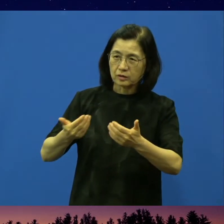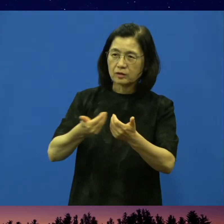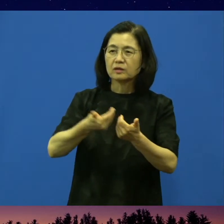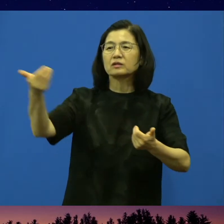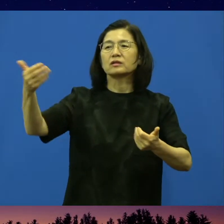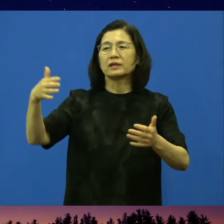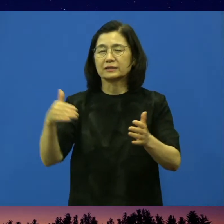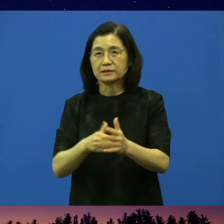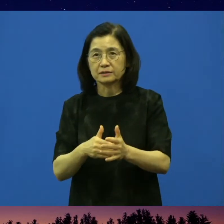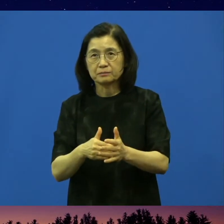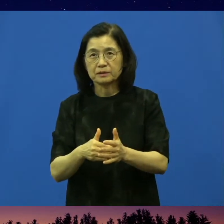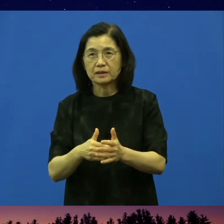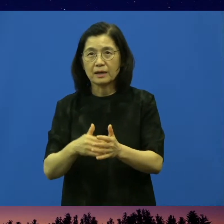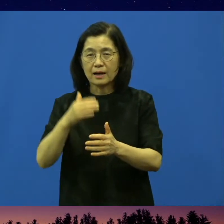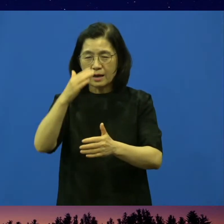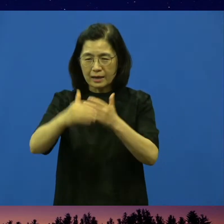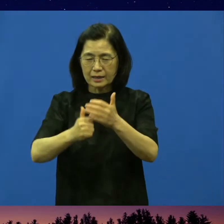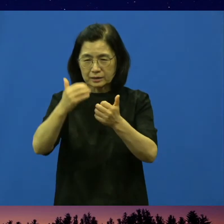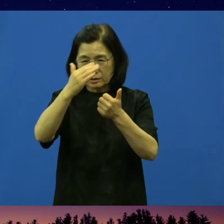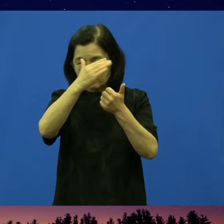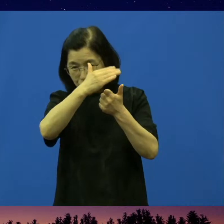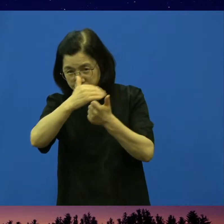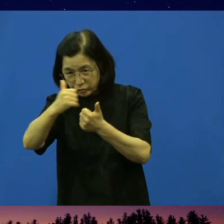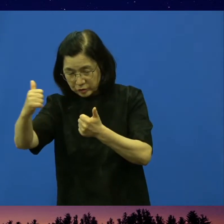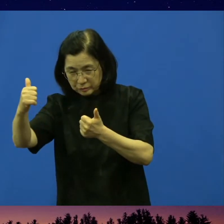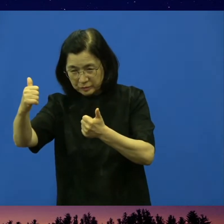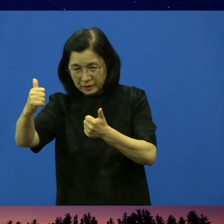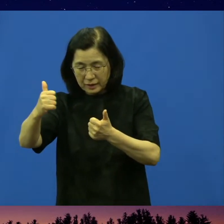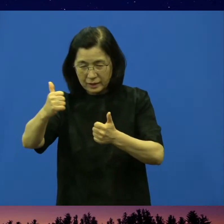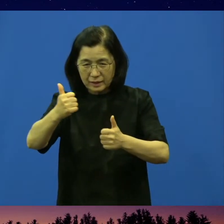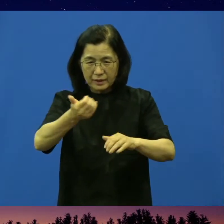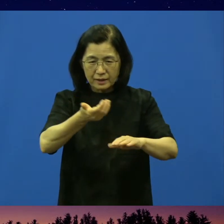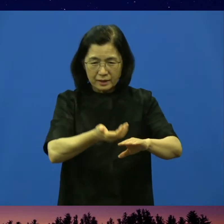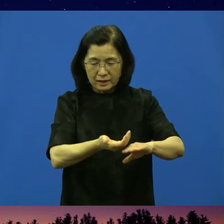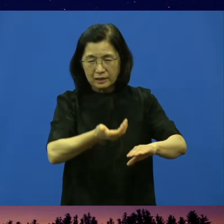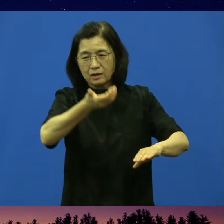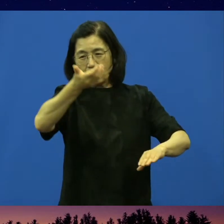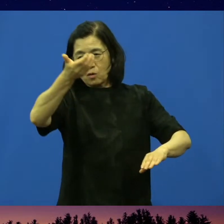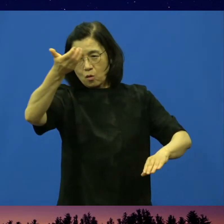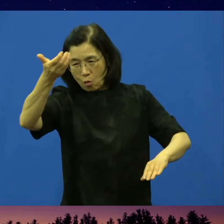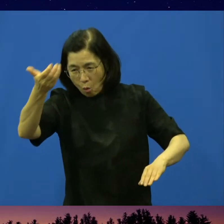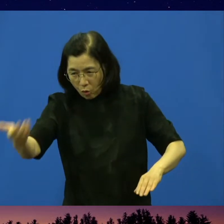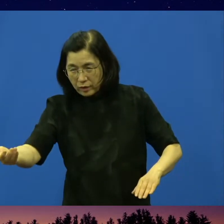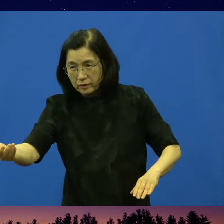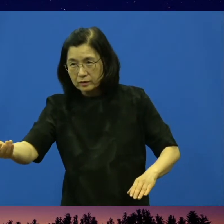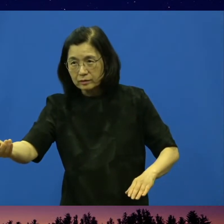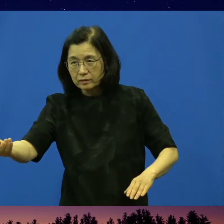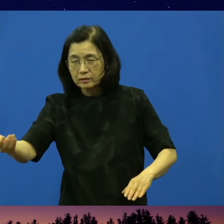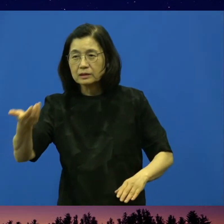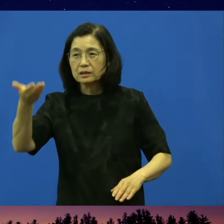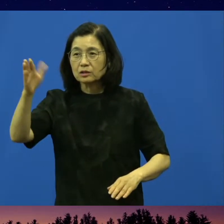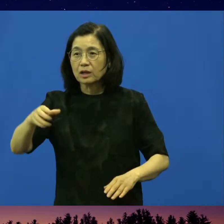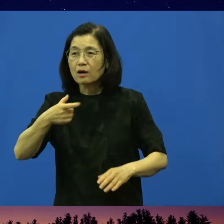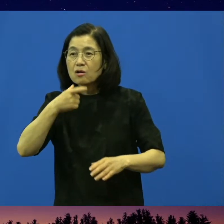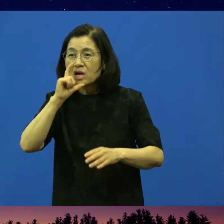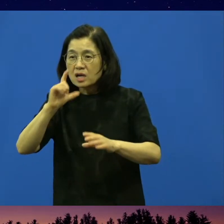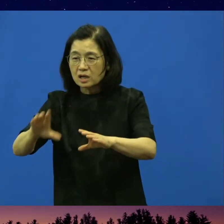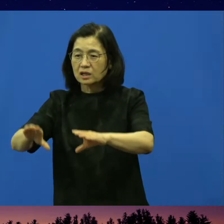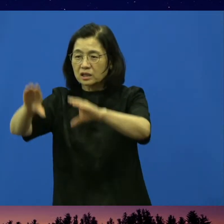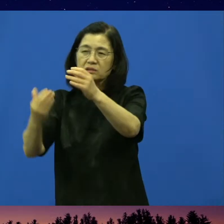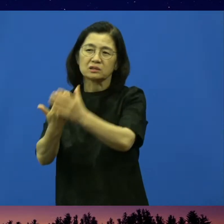생겨요. 하나님의 부르심을 따라 인도를 받고 있는데 기근이 생긴 거예요.